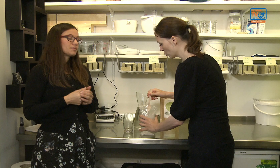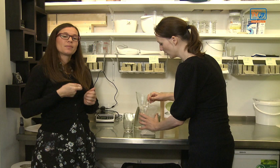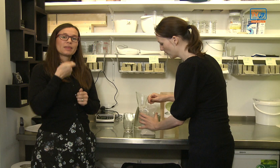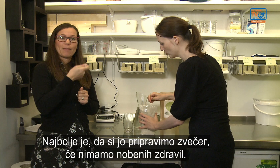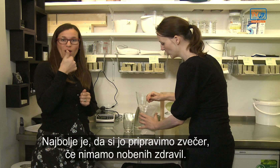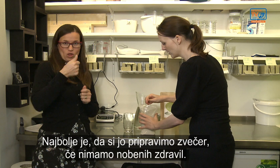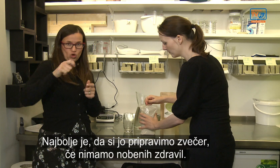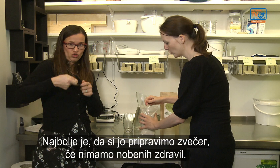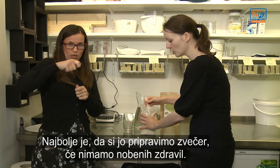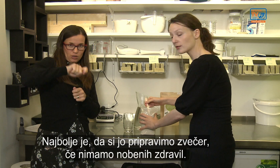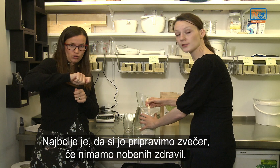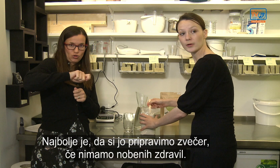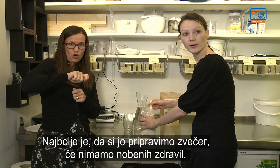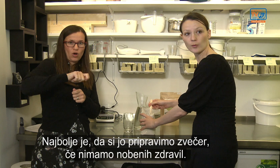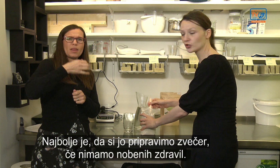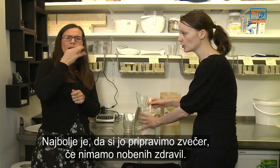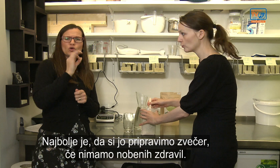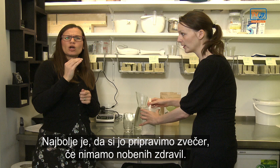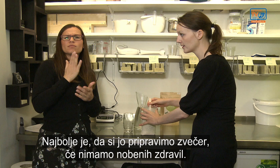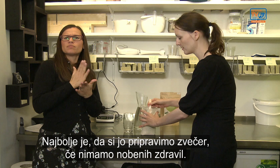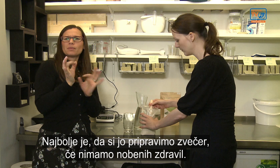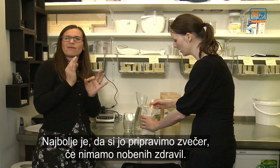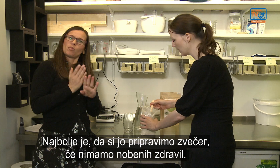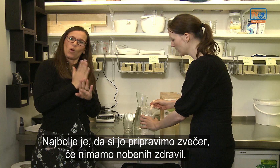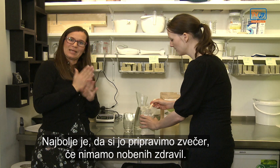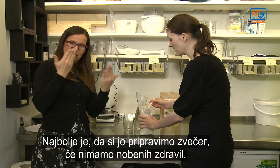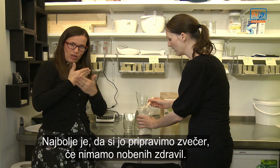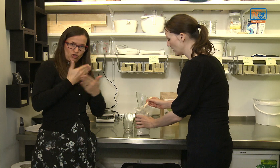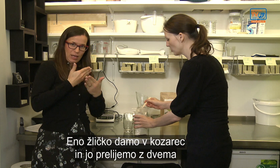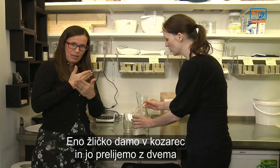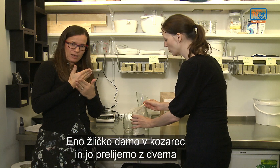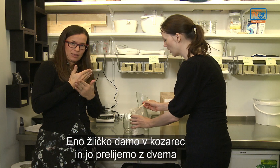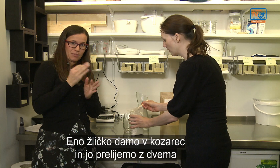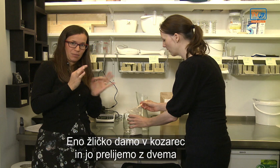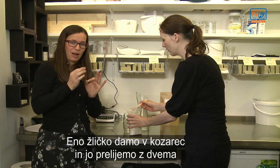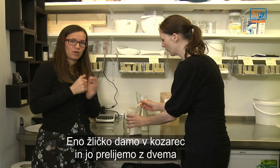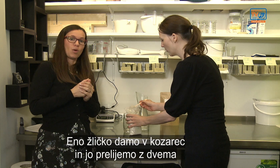žličko, najboljše je zvečer, da si pripravimo, če ni nobenih zdravil, se da 1 žlička v